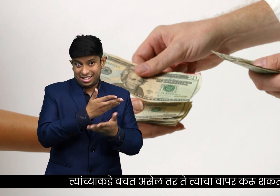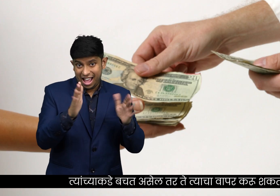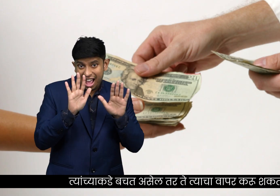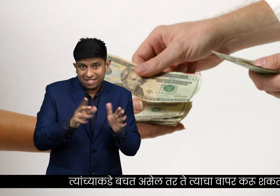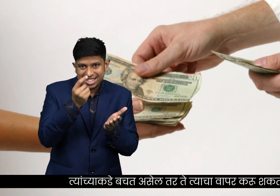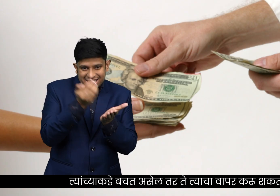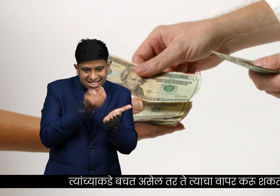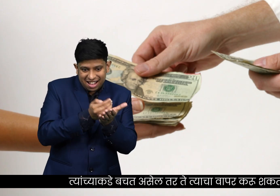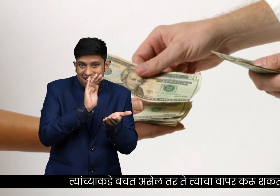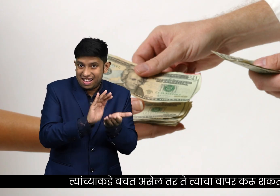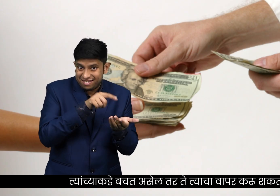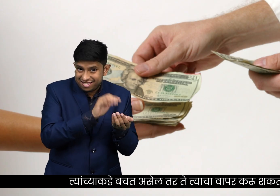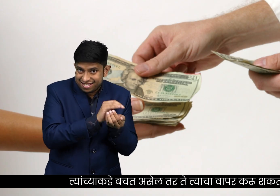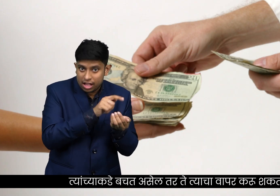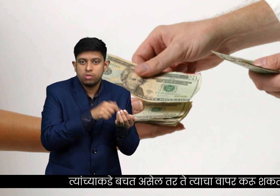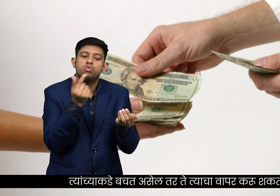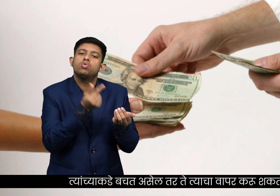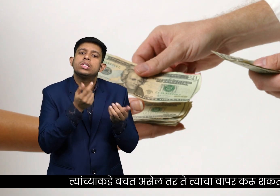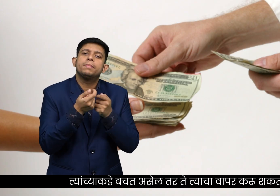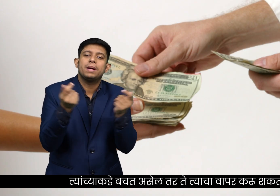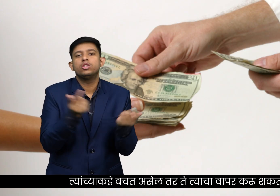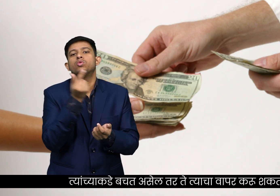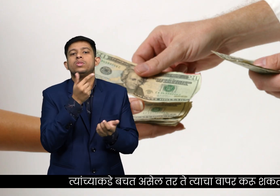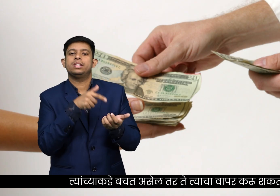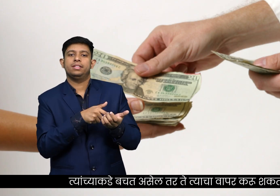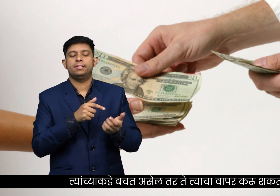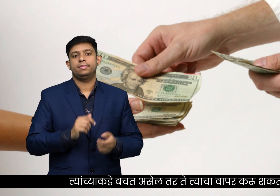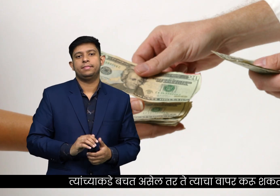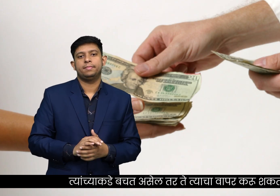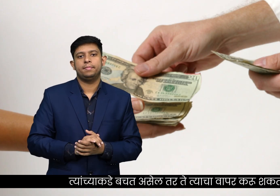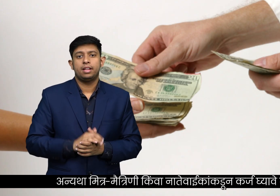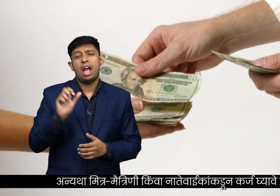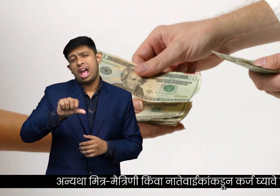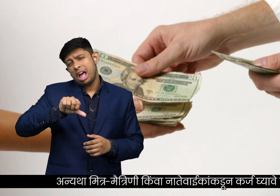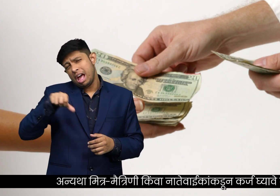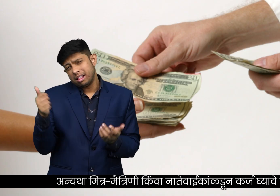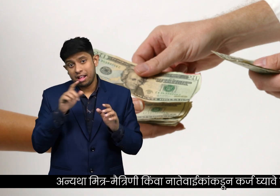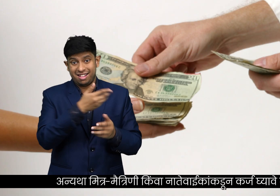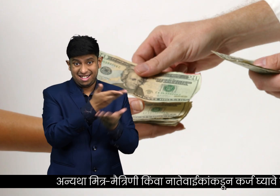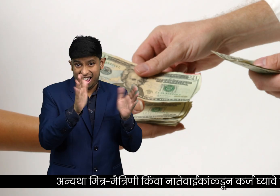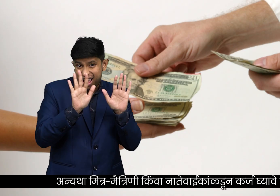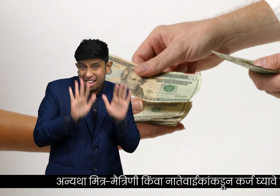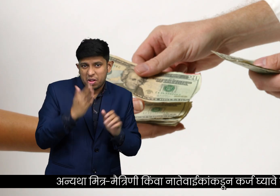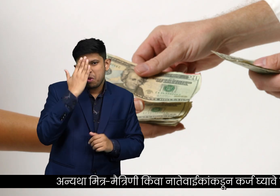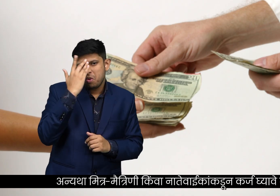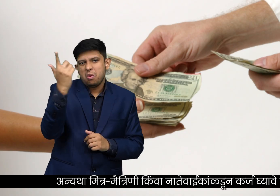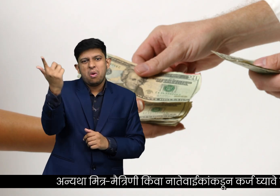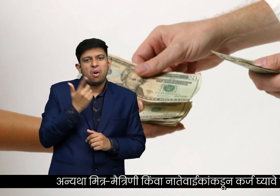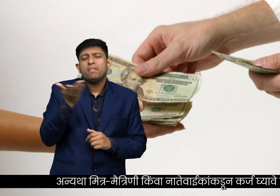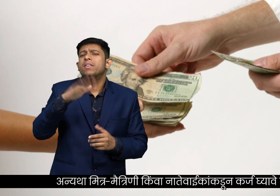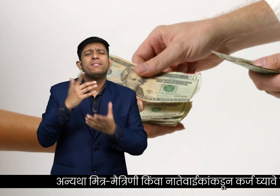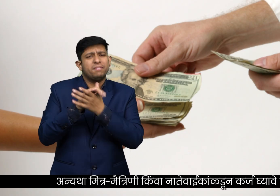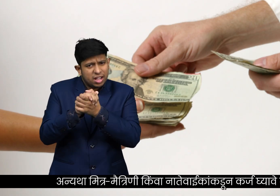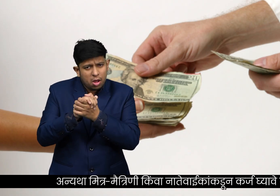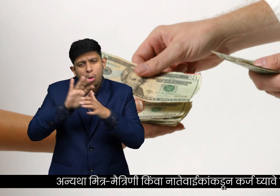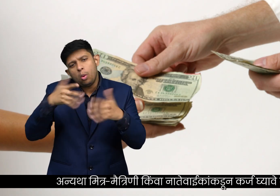त्याच्याकडे बचत असेल तर त्याचा वापर करू शकतात. अन्यथा मित्रमैत्रिणी किंवा नातेवाईकांकडून